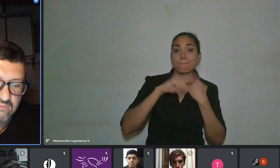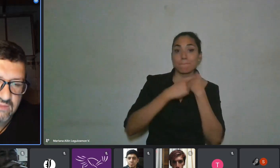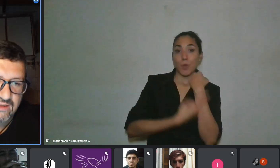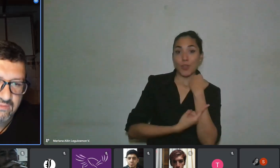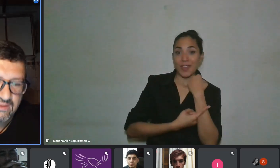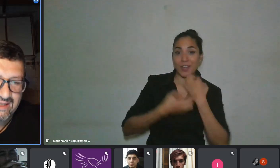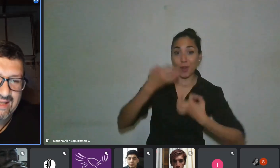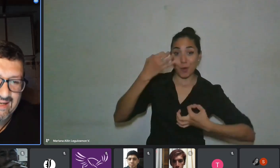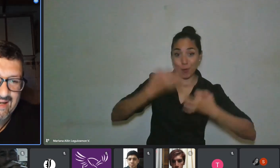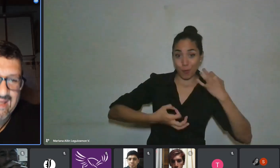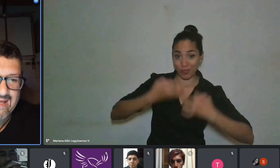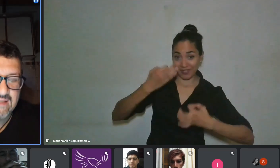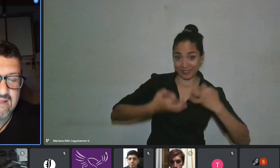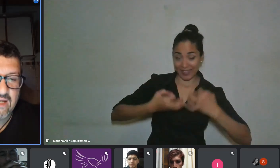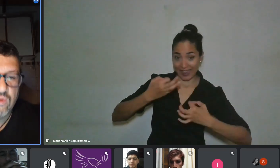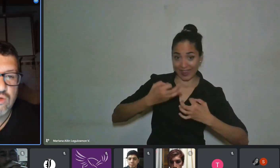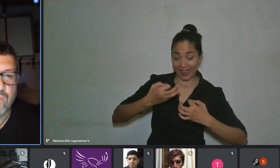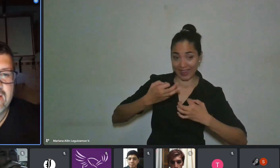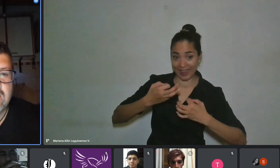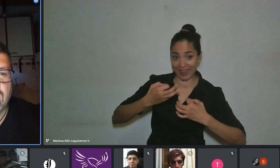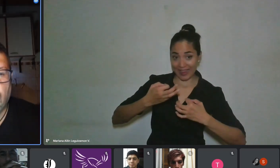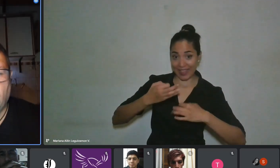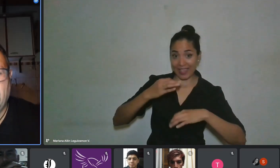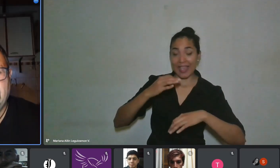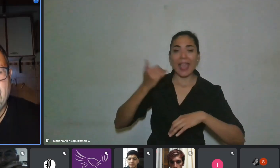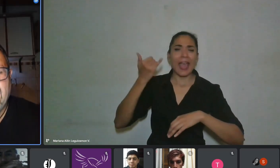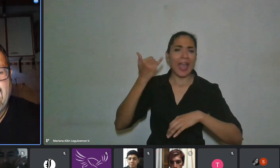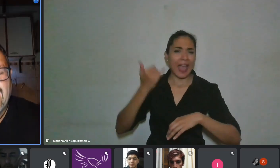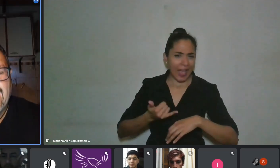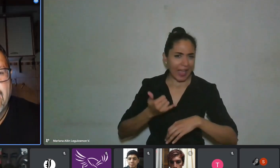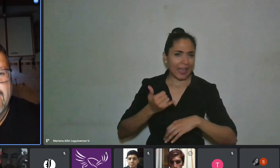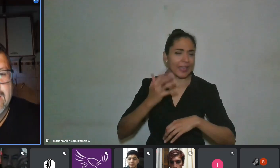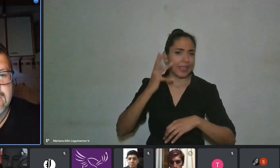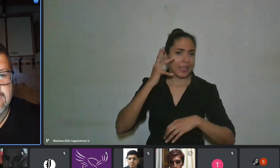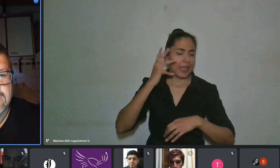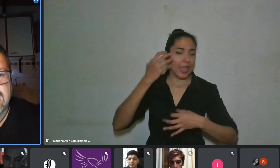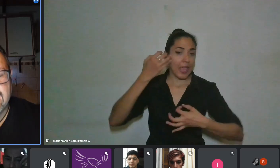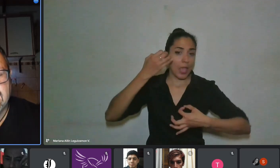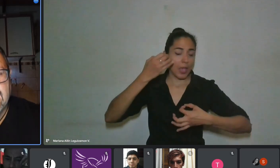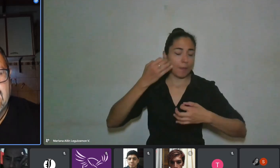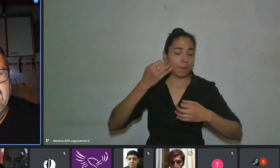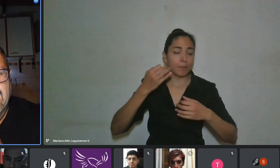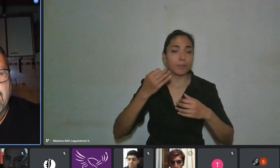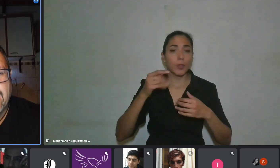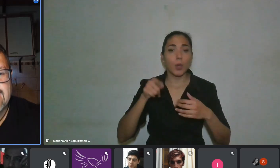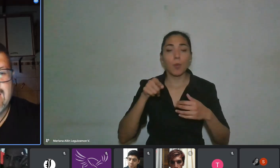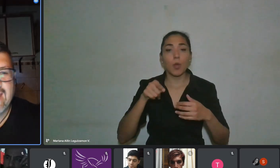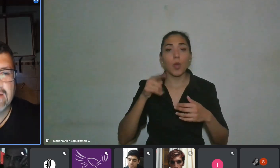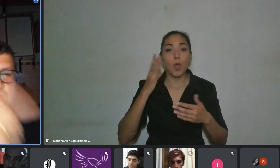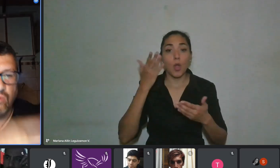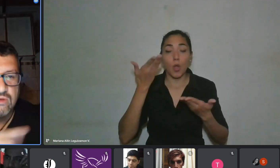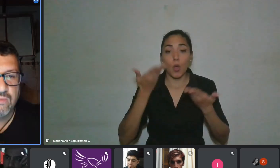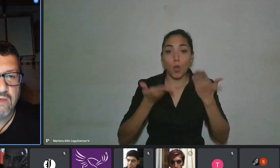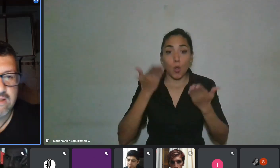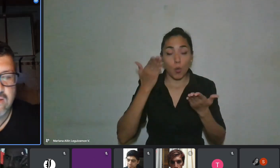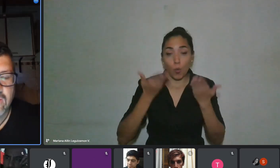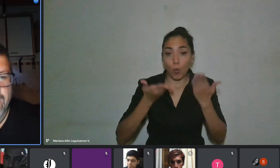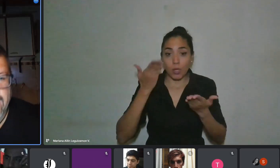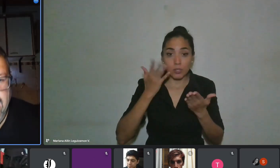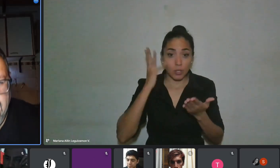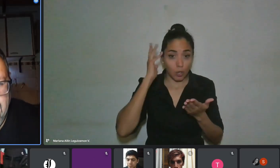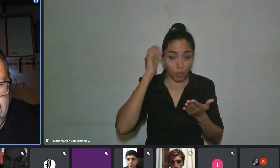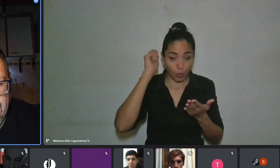caso, en realidad existe el juicio político, en lo cual las cámaras, ¿sí? Las cámaras le hacen juicio